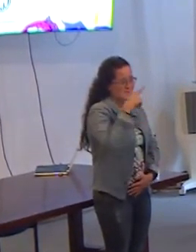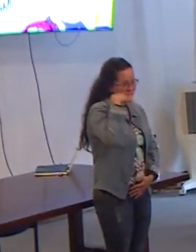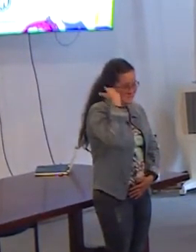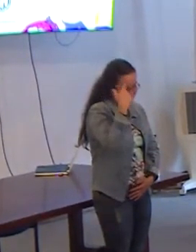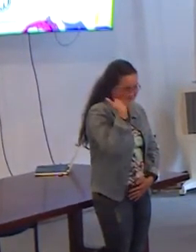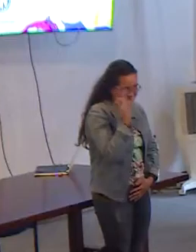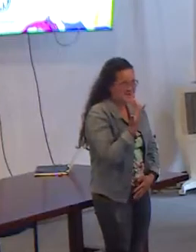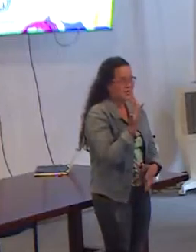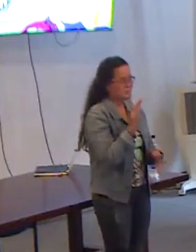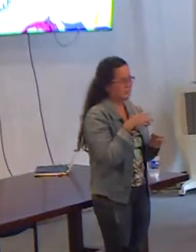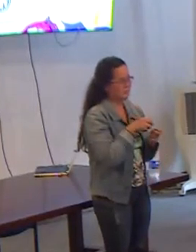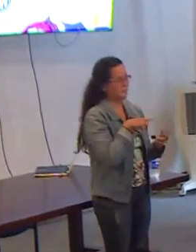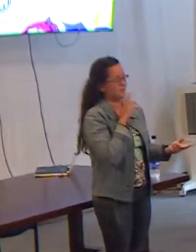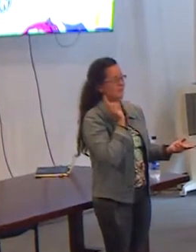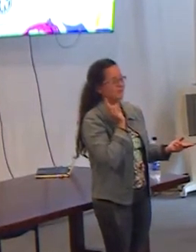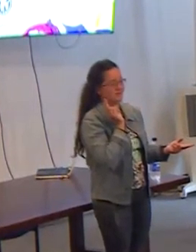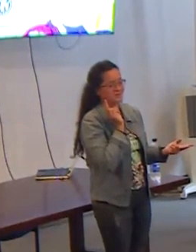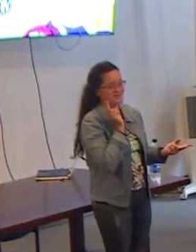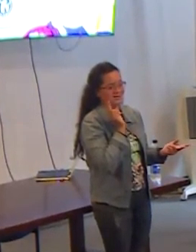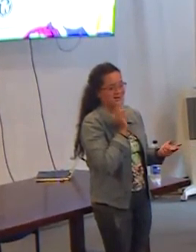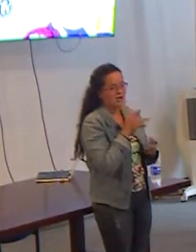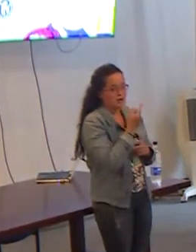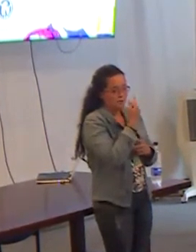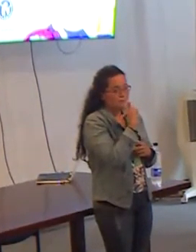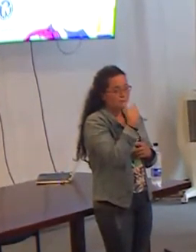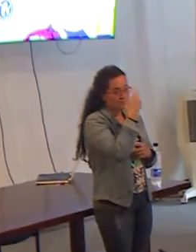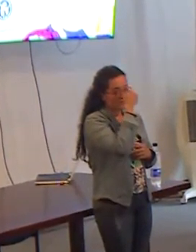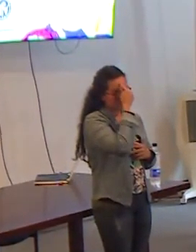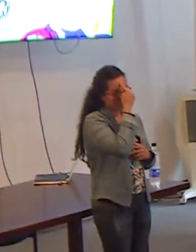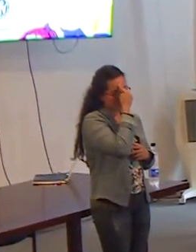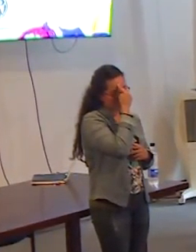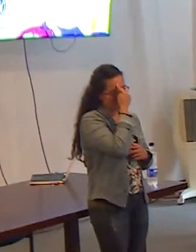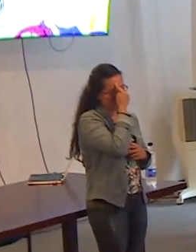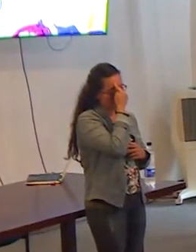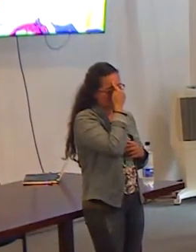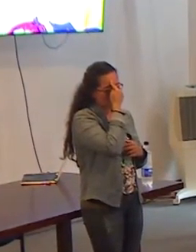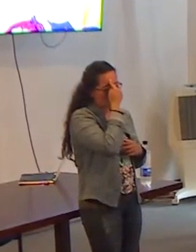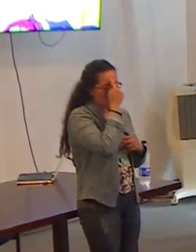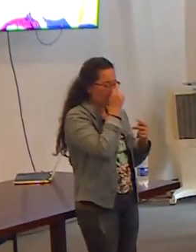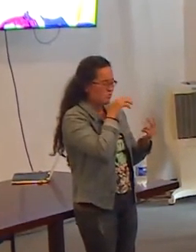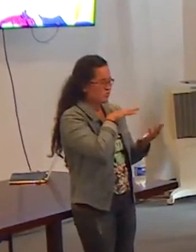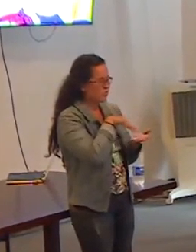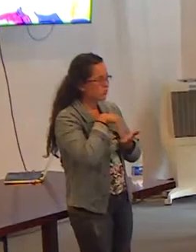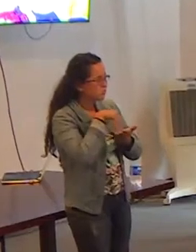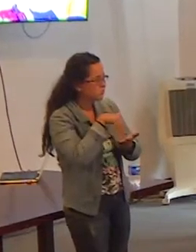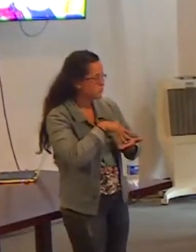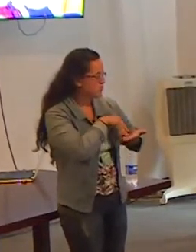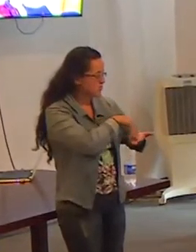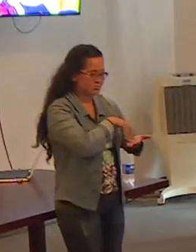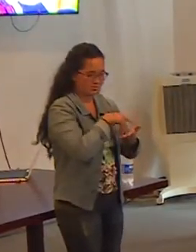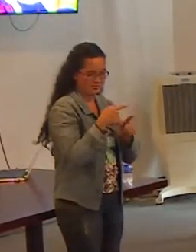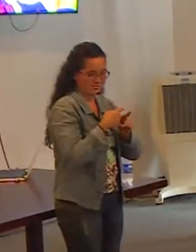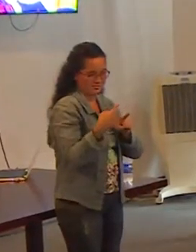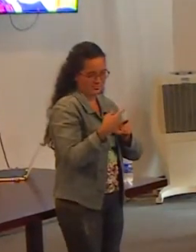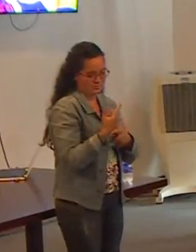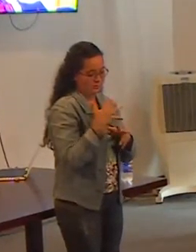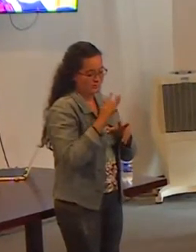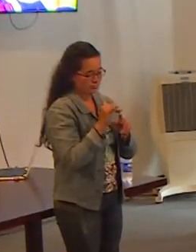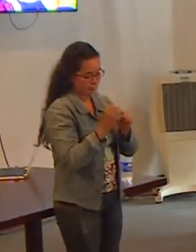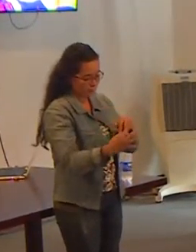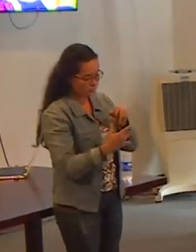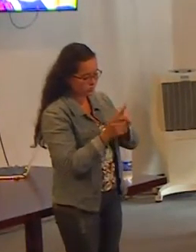locas, atrevidas y sobre todo pensando la educación desde otros lugares y sobre todo la educación